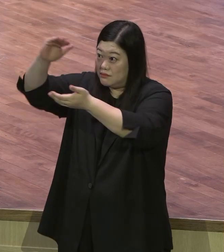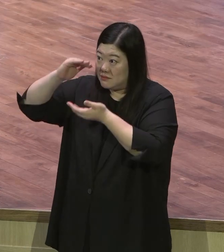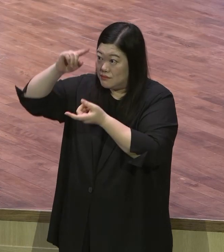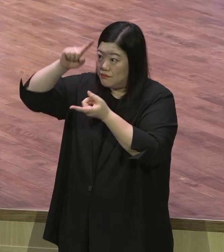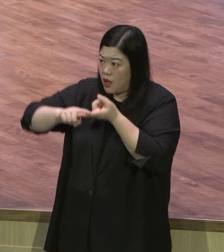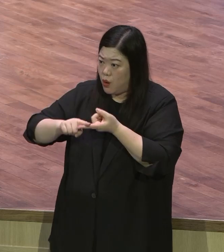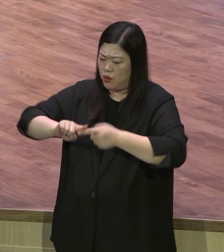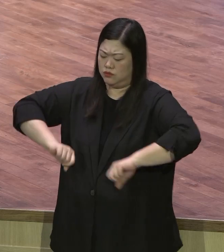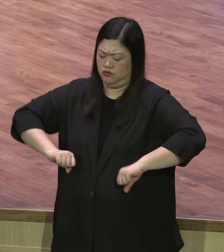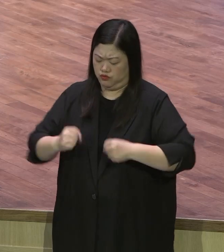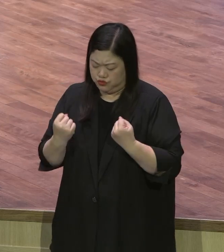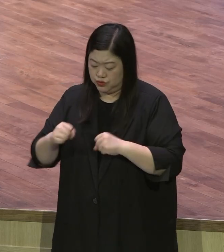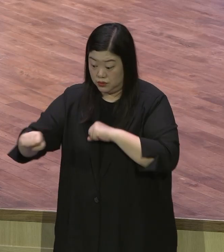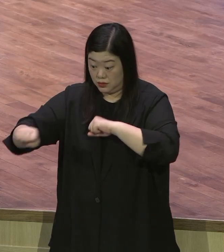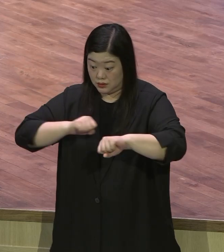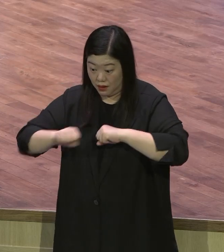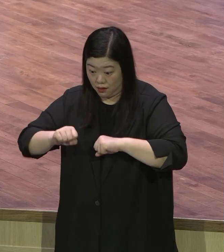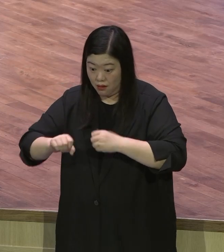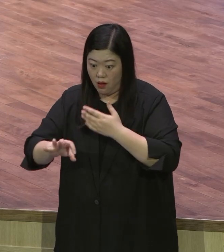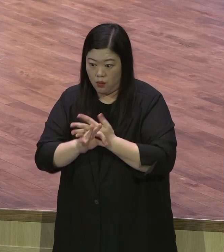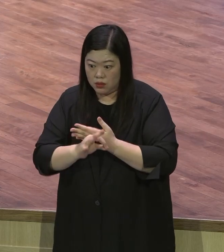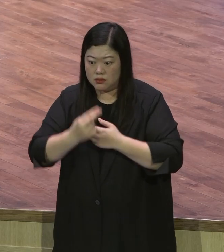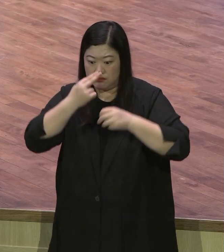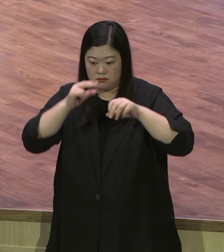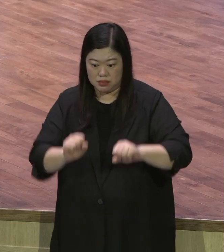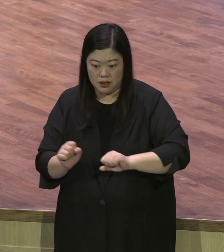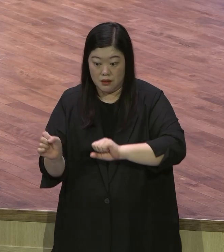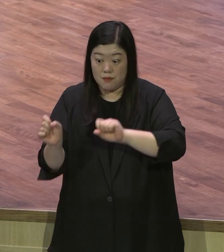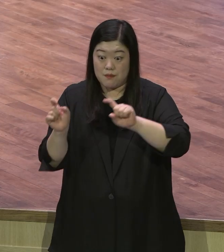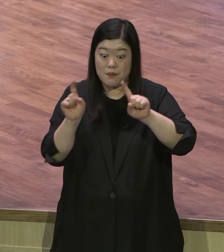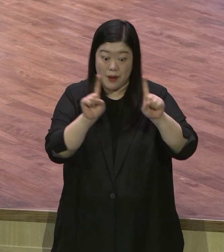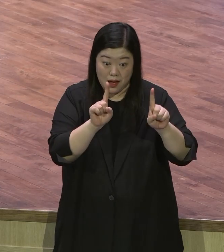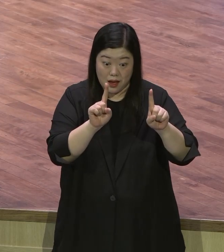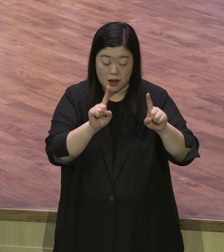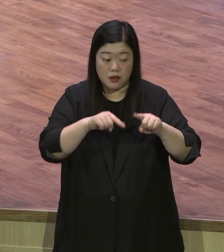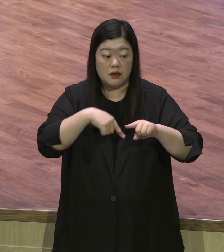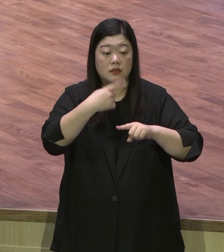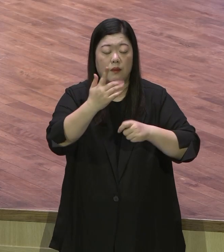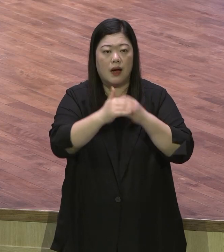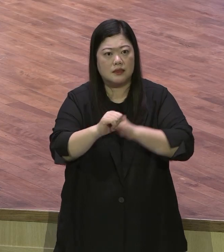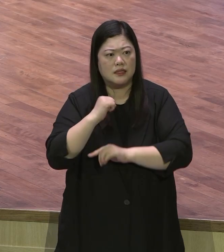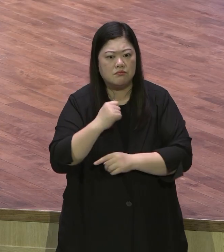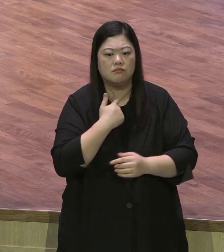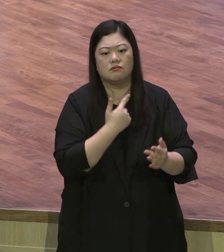말씀을 준행하면 하나님께서 약속하신 언약 성취의 축복을 맛보게 된다고 강조하고 있어요.